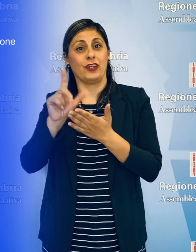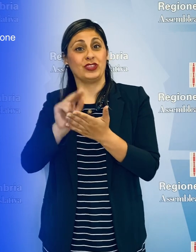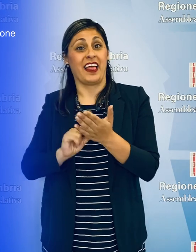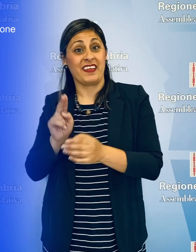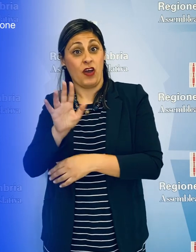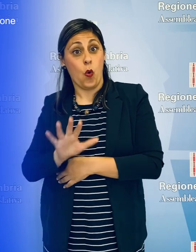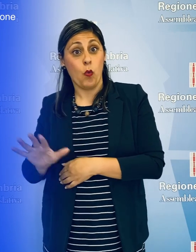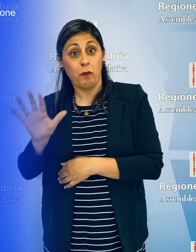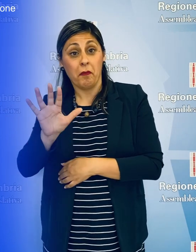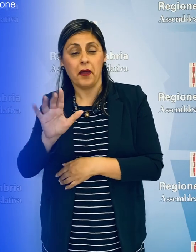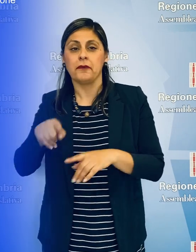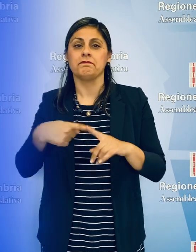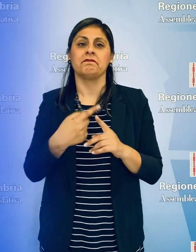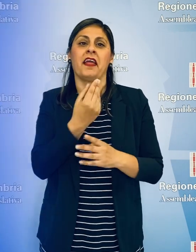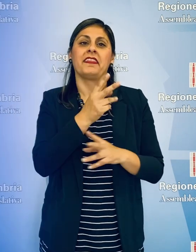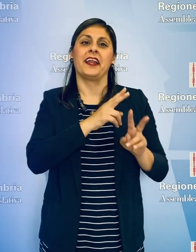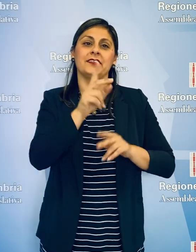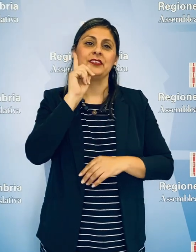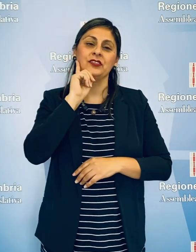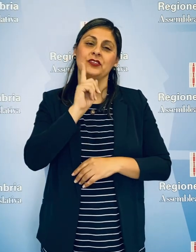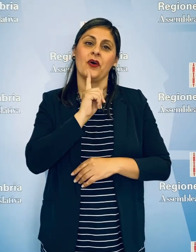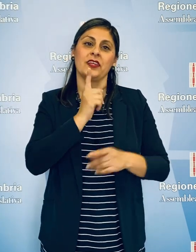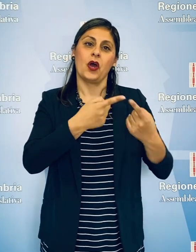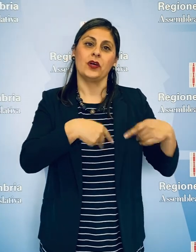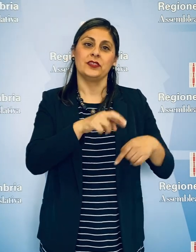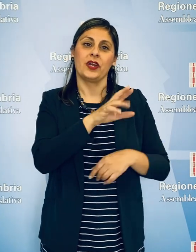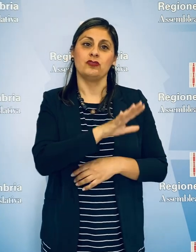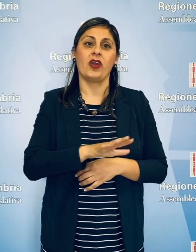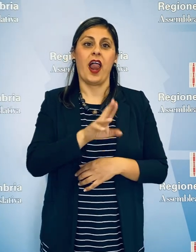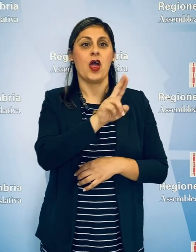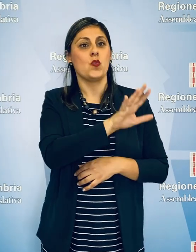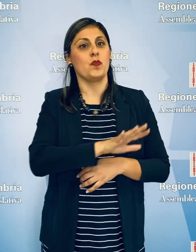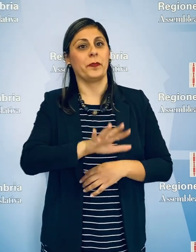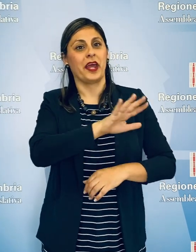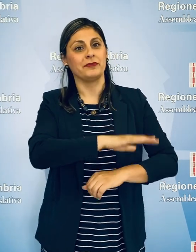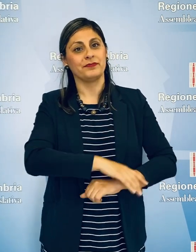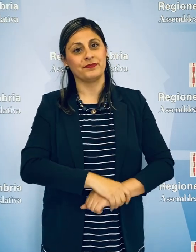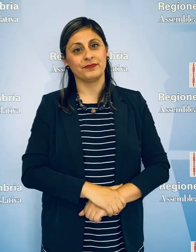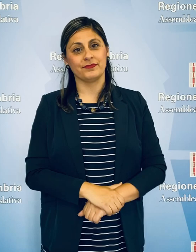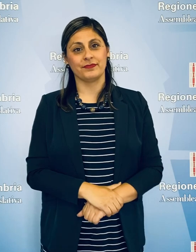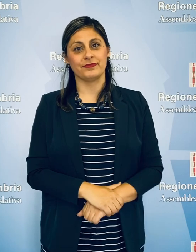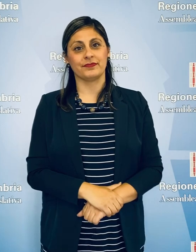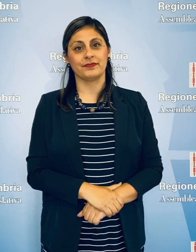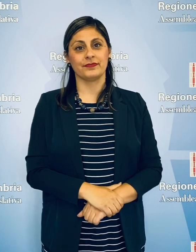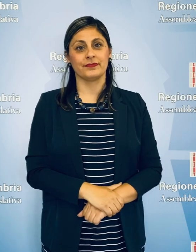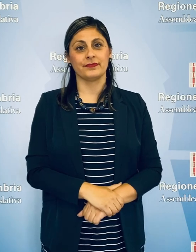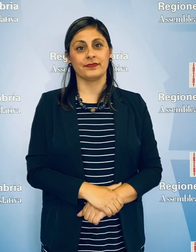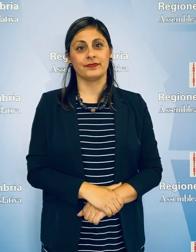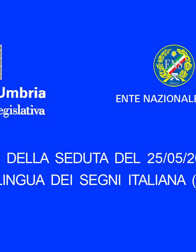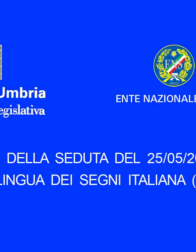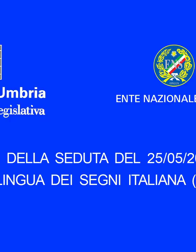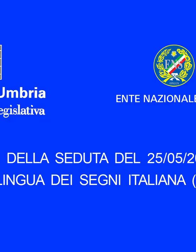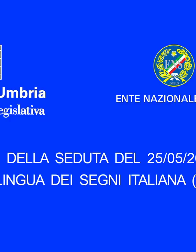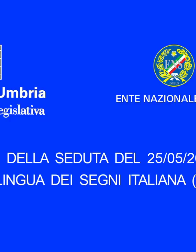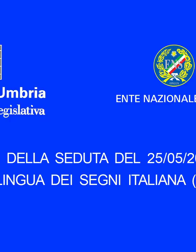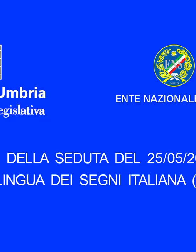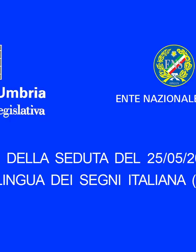della collaborazione tra l'Assemblea legislativa dell'Umbria e l'ente nazionale Sordi, Consiglio regionale dell'Umbria.